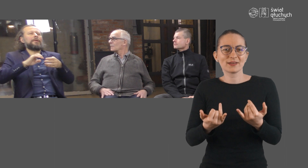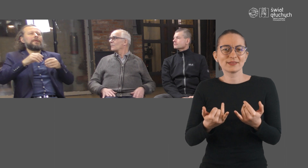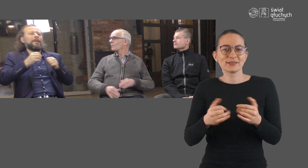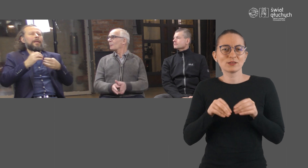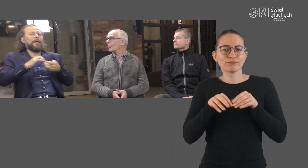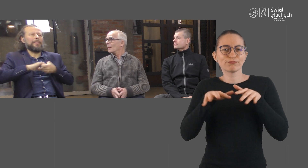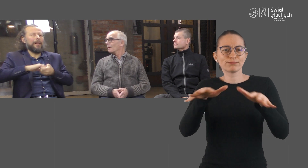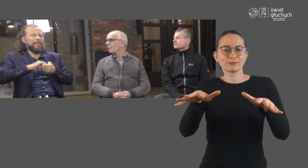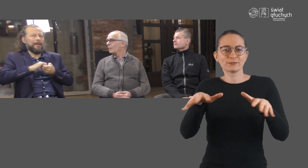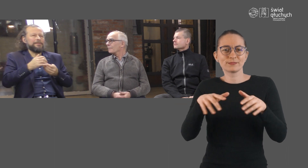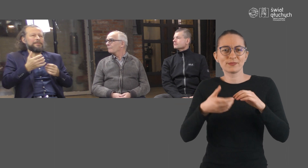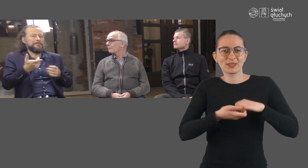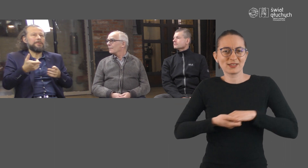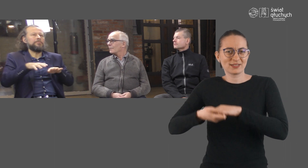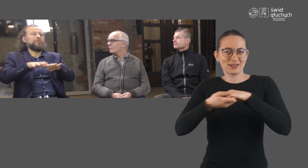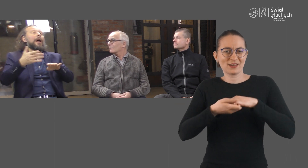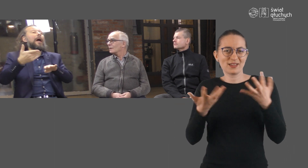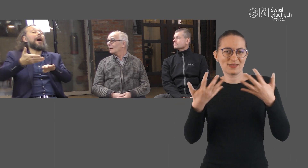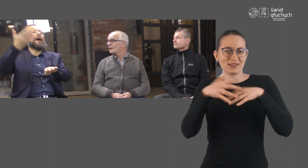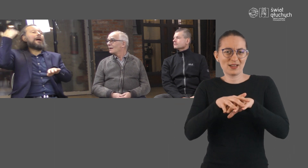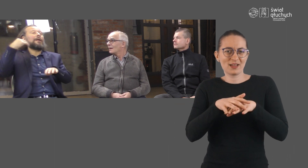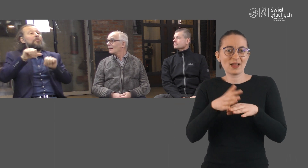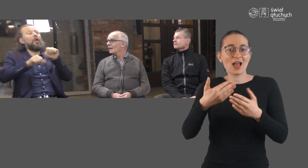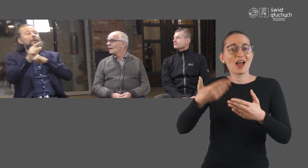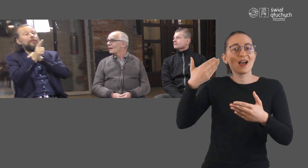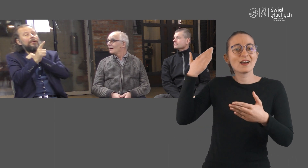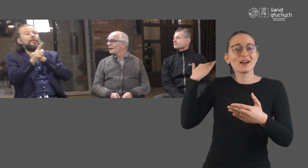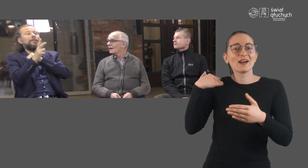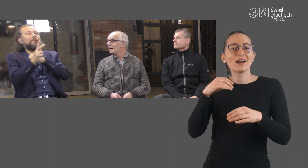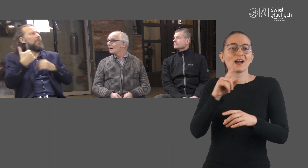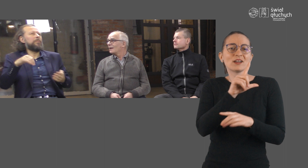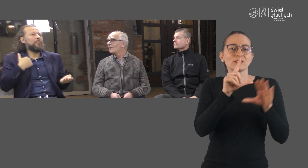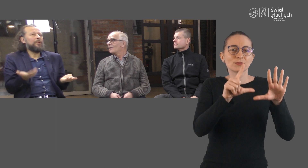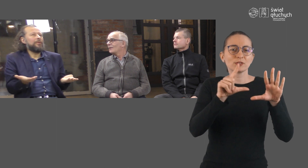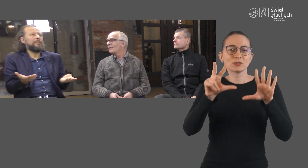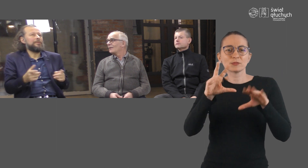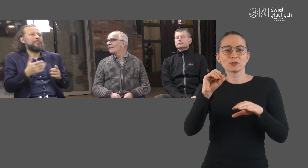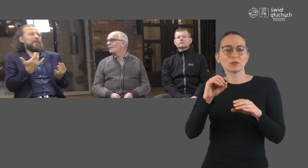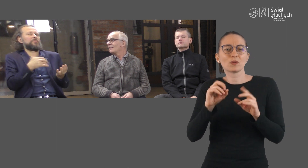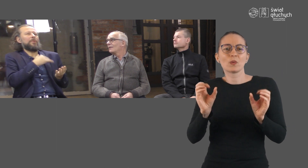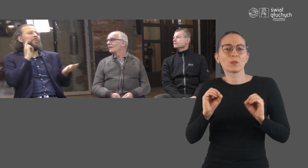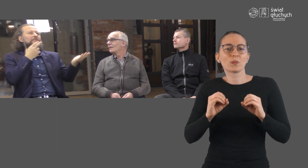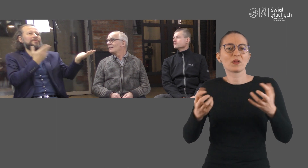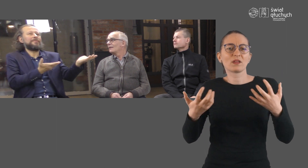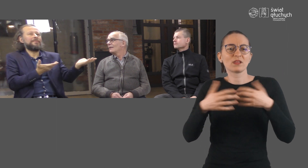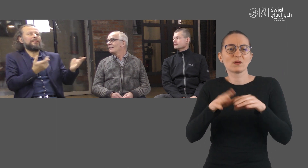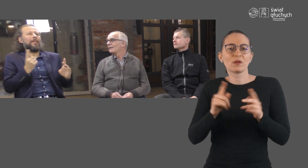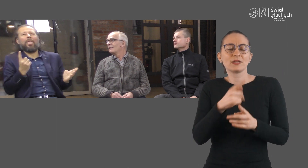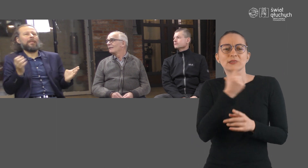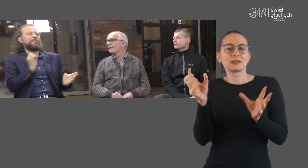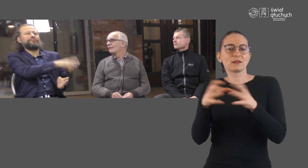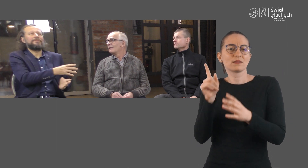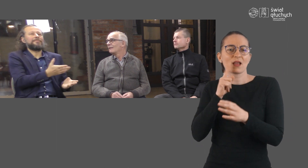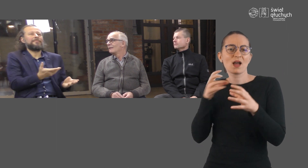Teraz jest jakby dużo tych szkół integracyjnych, ale kiedyś, w latach 70., 80. tego nie było.